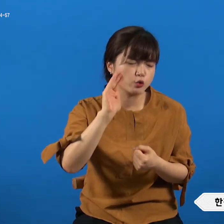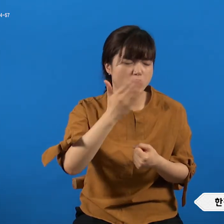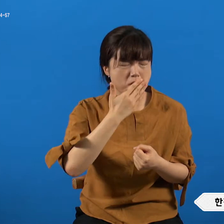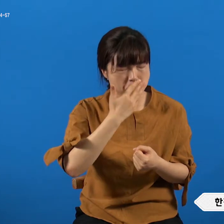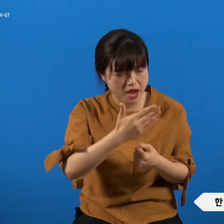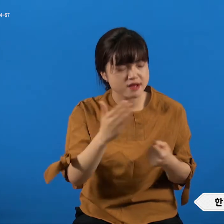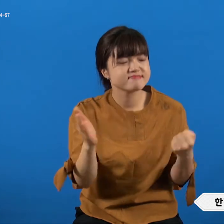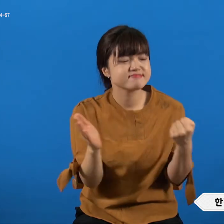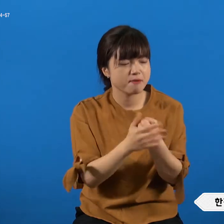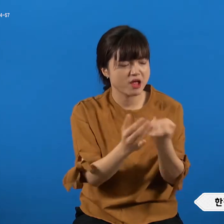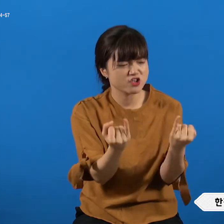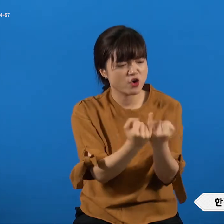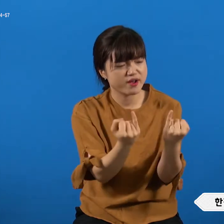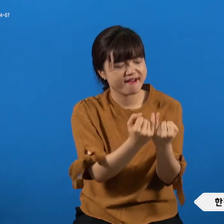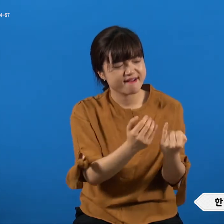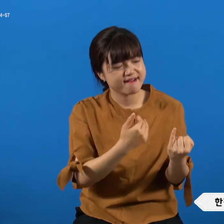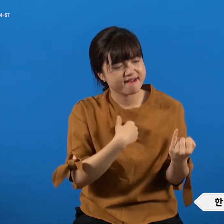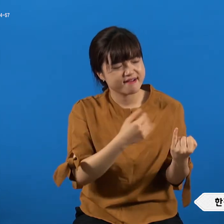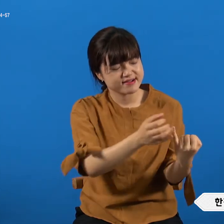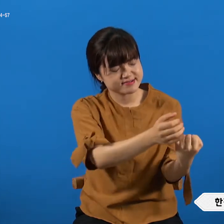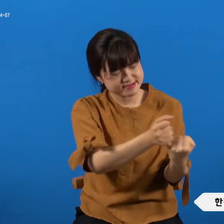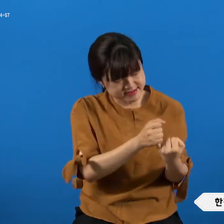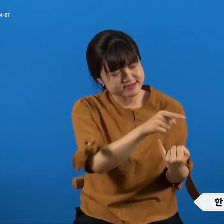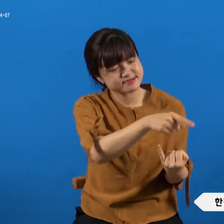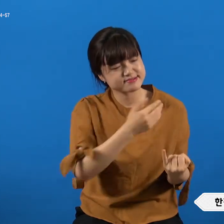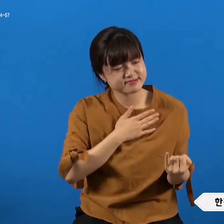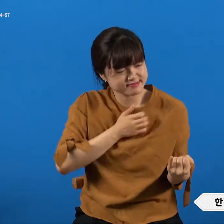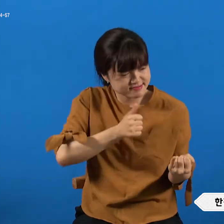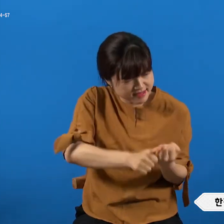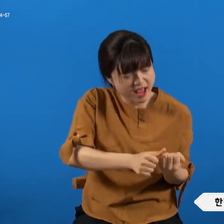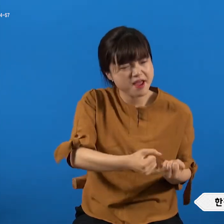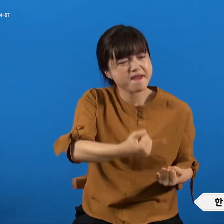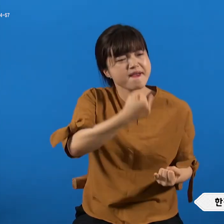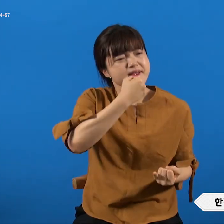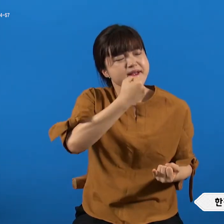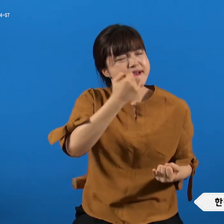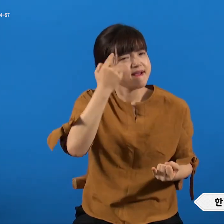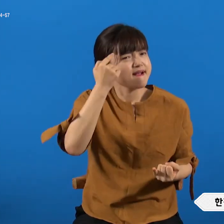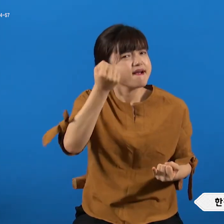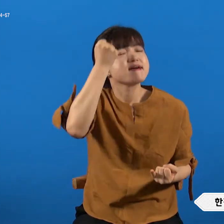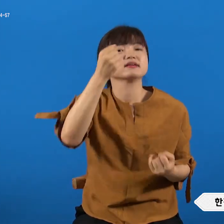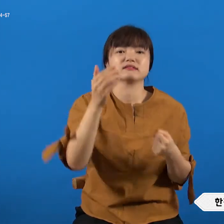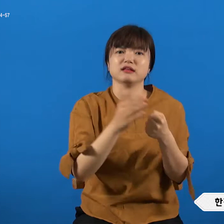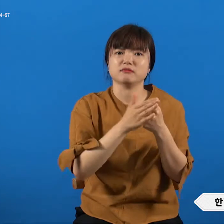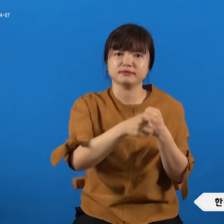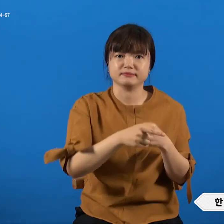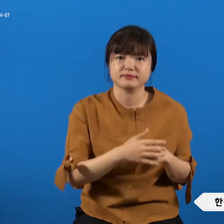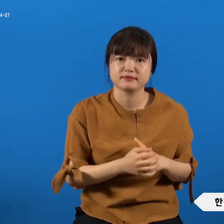너희들 여자들은 나를 위해서는 그 정도 서비스는 해도 괜찮다. 그런 생각을 하는 것입니다.